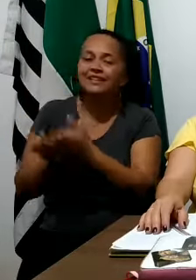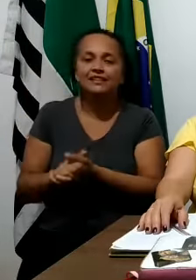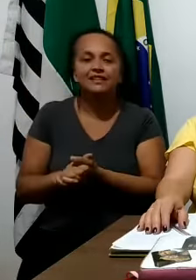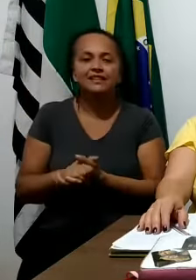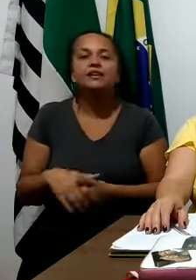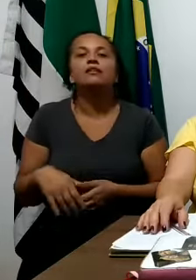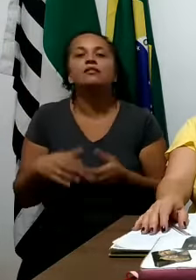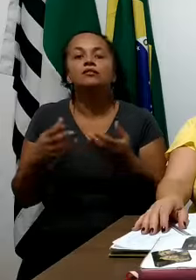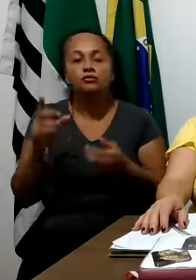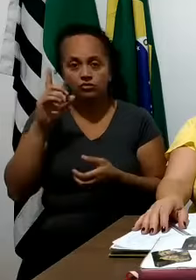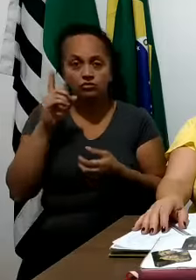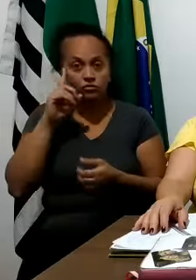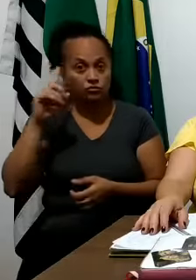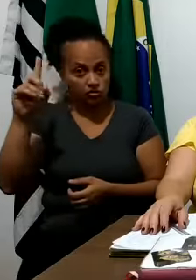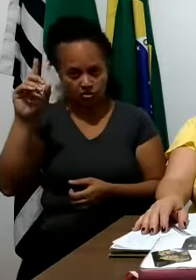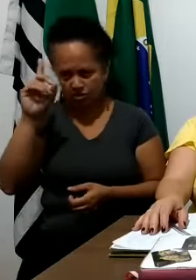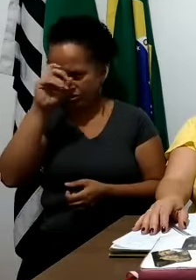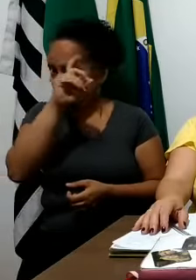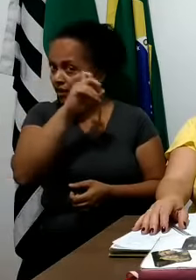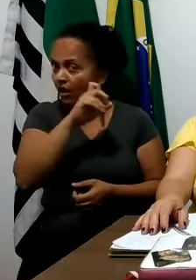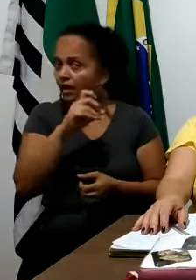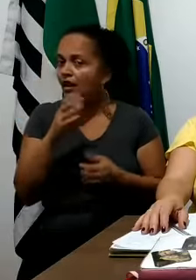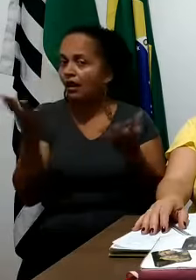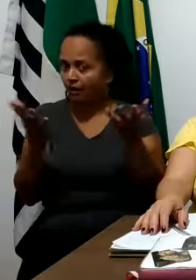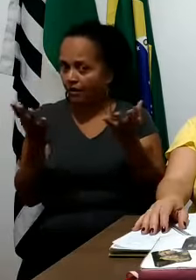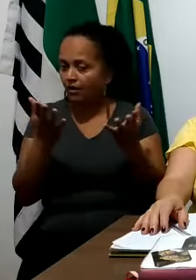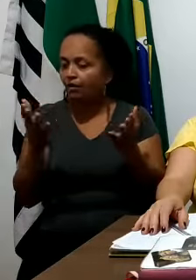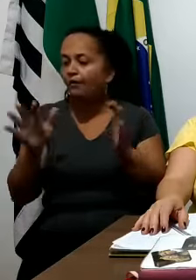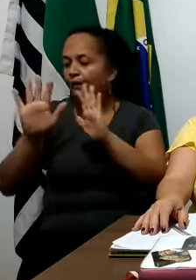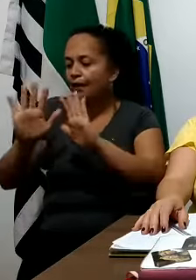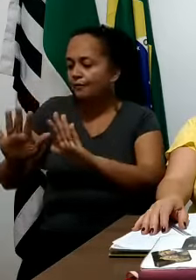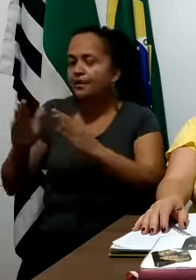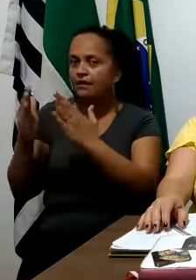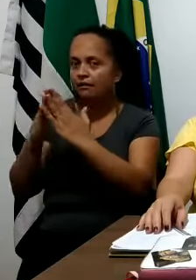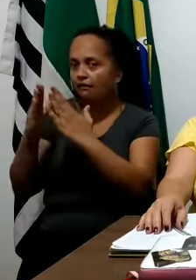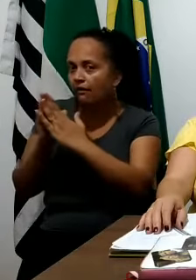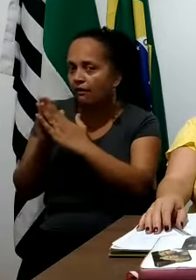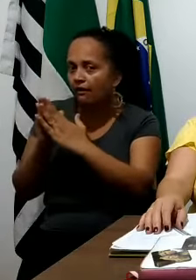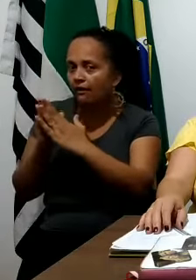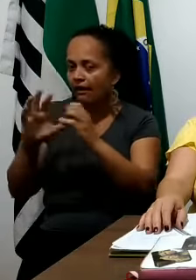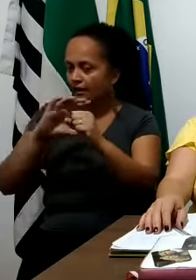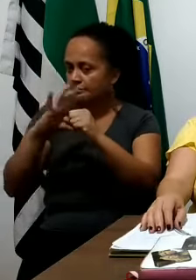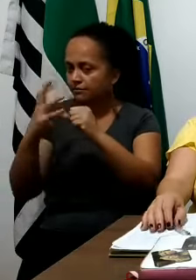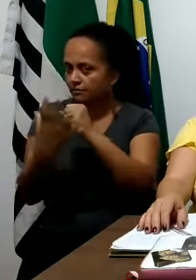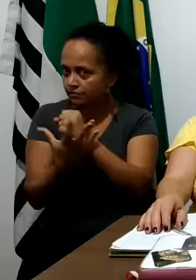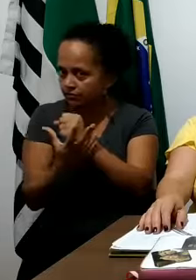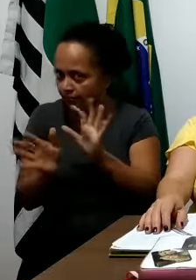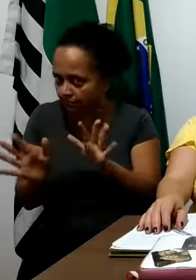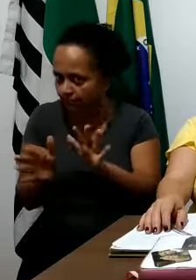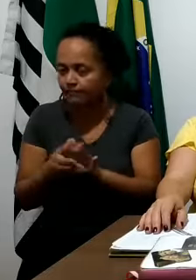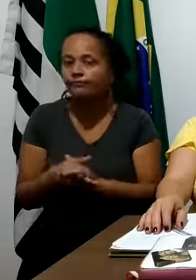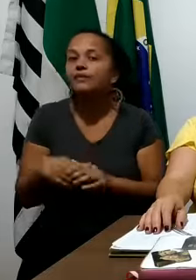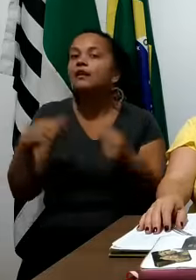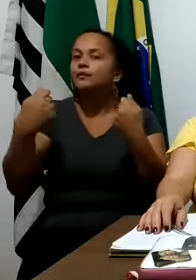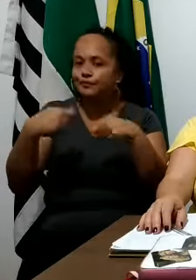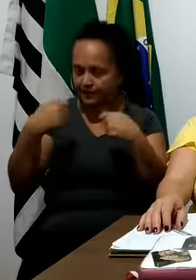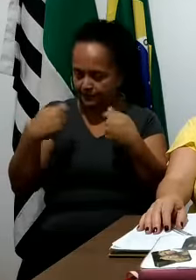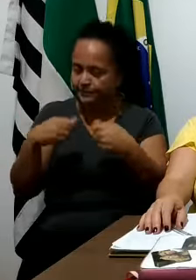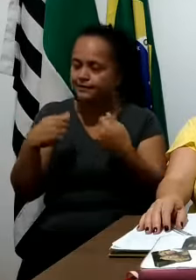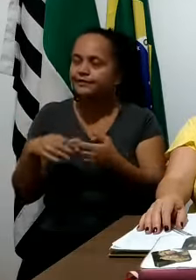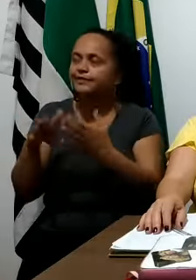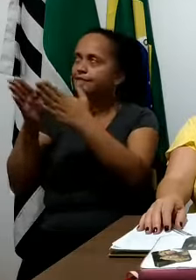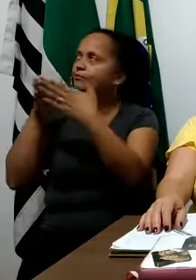gente aprendeu nessa quarentena é buscar o Senhor de todo o coração, que vai fazer toda a diferença. E José, ele tinha